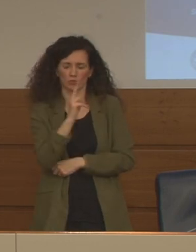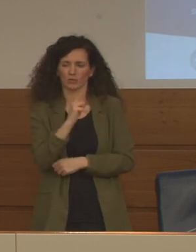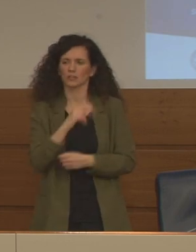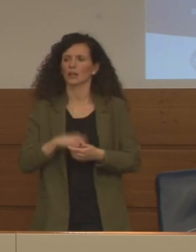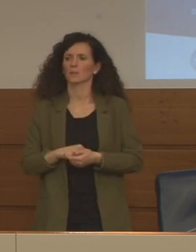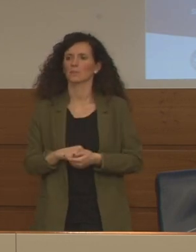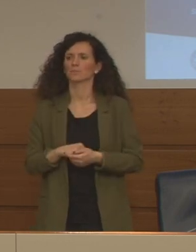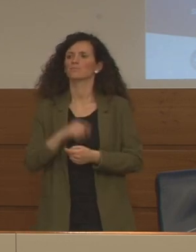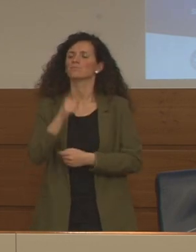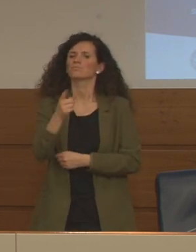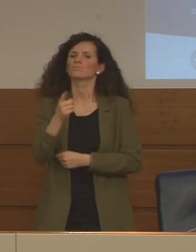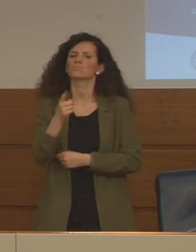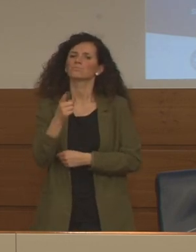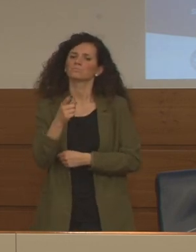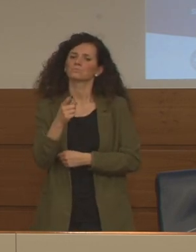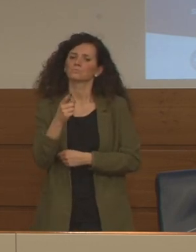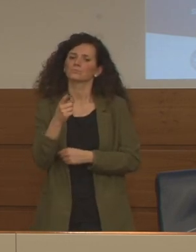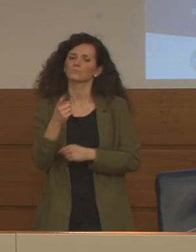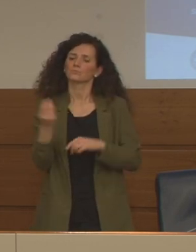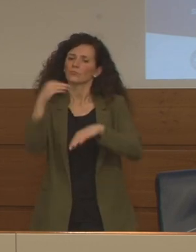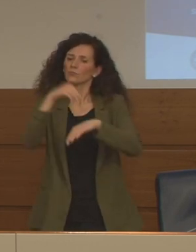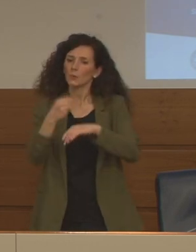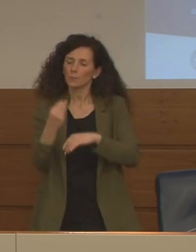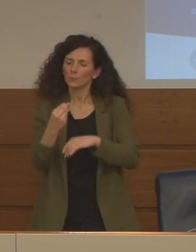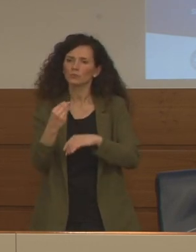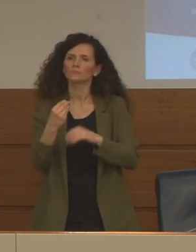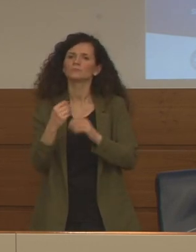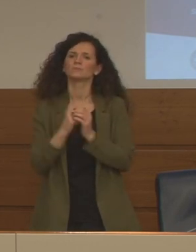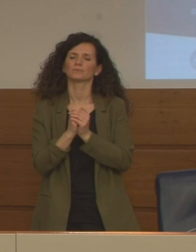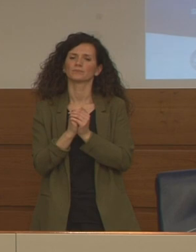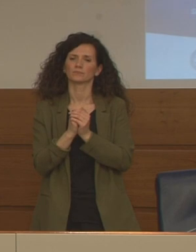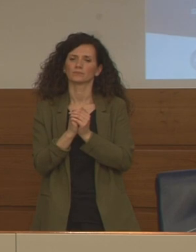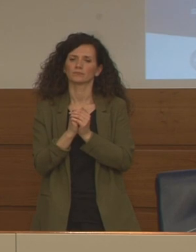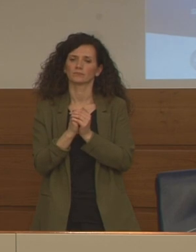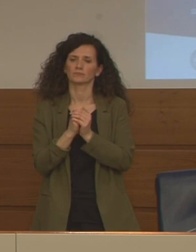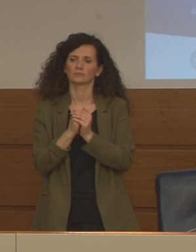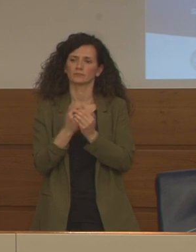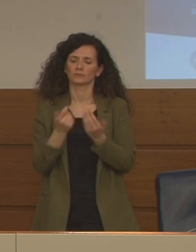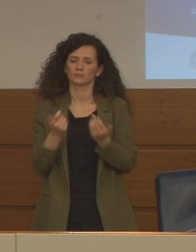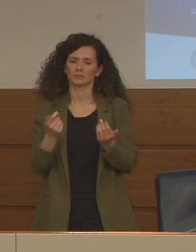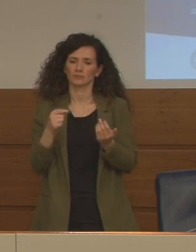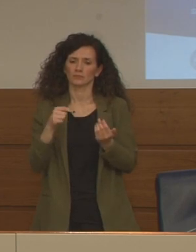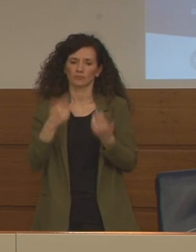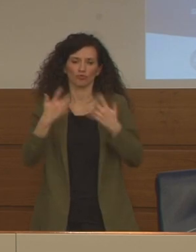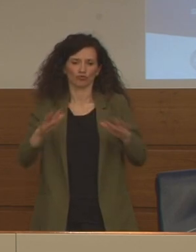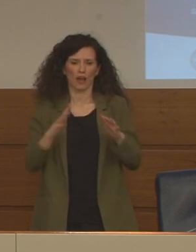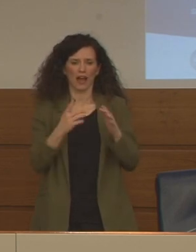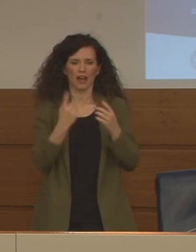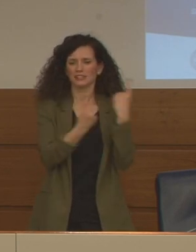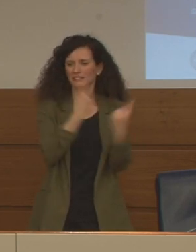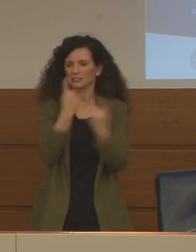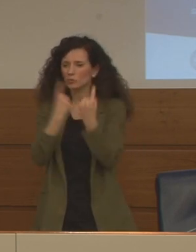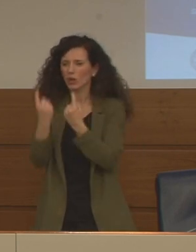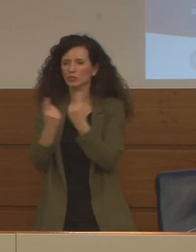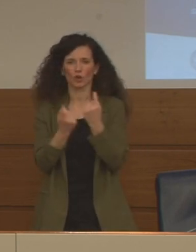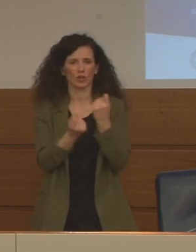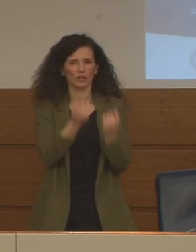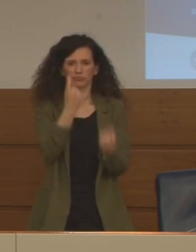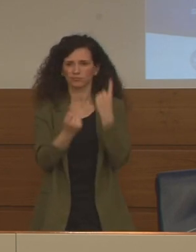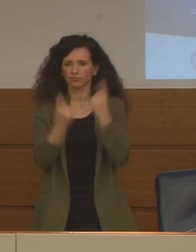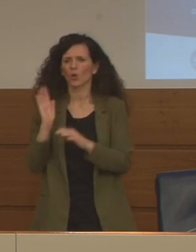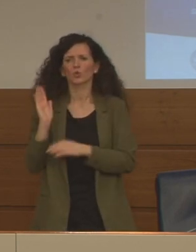era il denominatore il denominatore nel nostro caso soprattutto è sempre più come vedete nei casi che vengono riportati